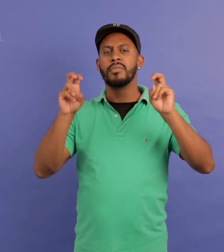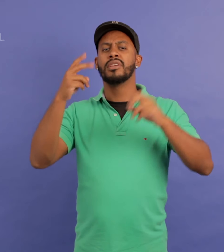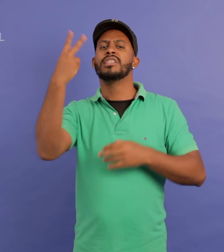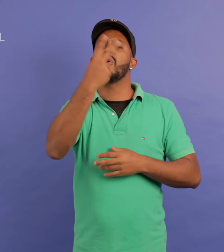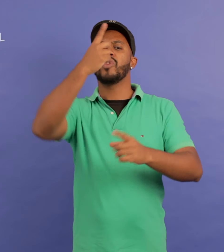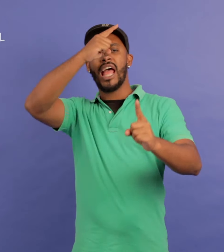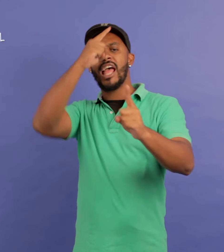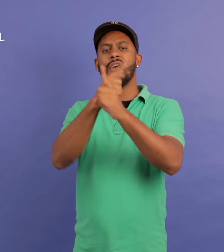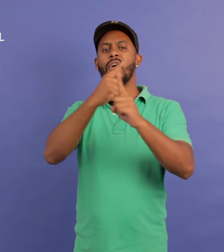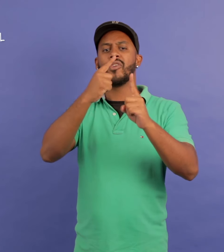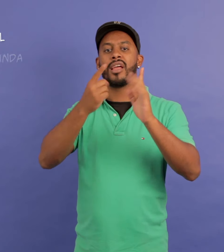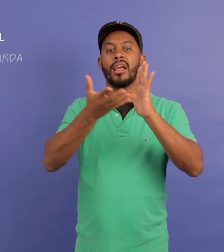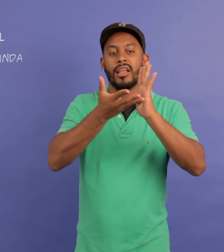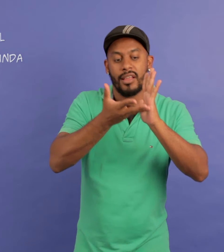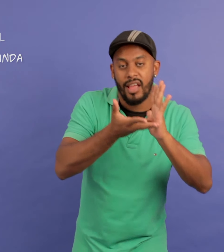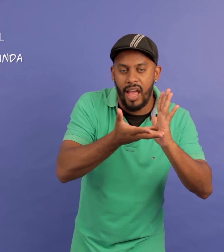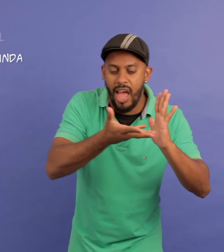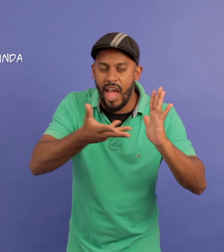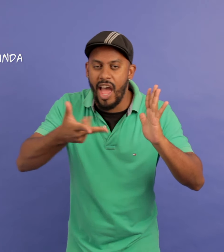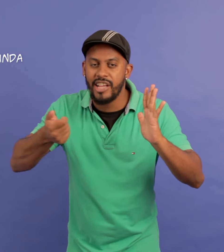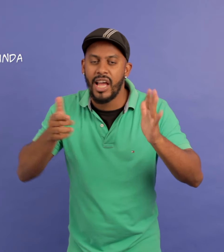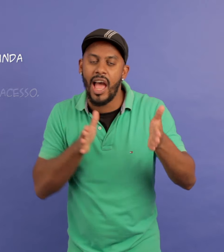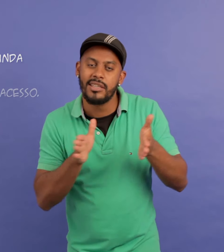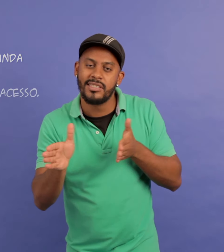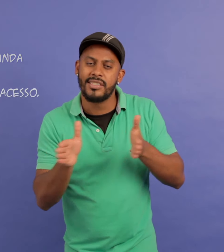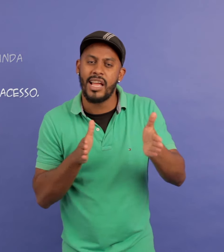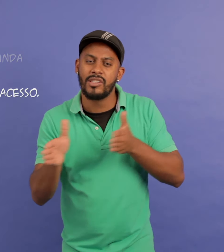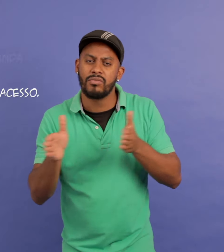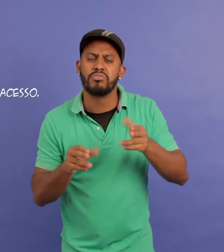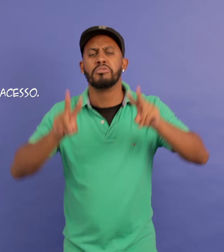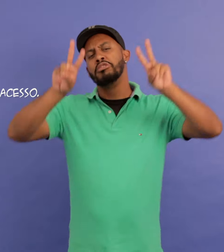O Itaú Cultural realizará a segunda edição do Entre Arte e Acesso.